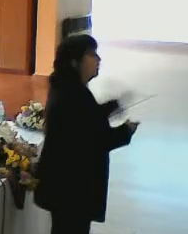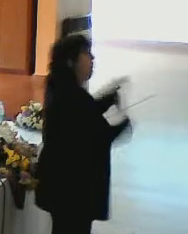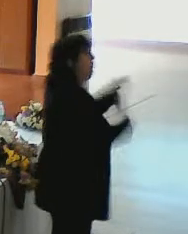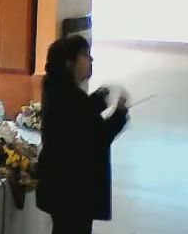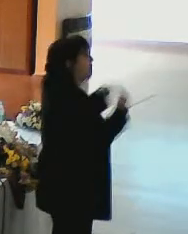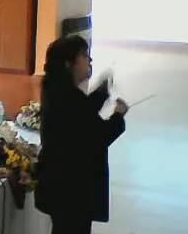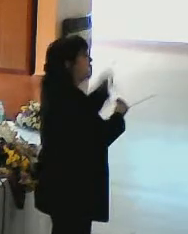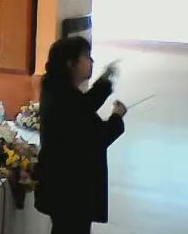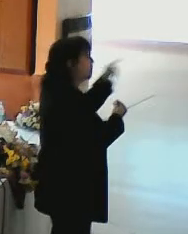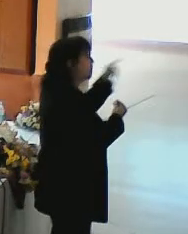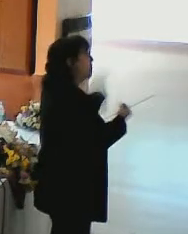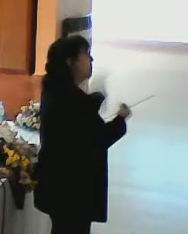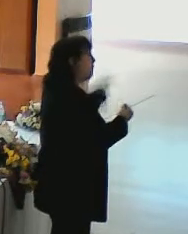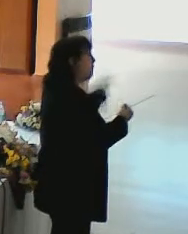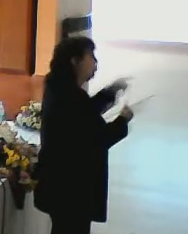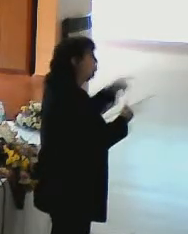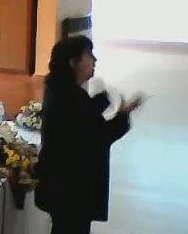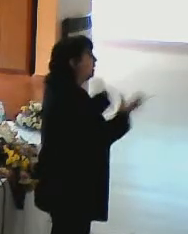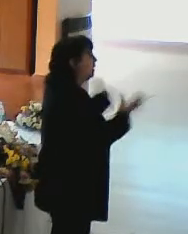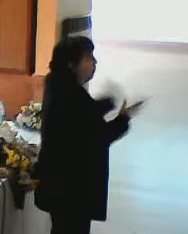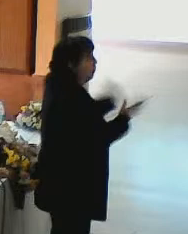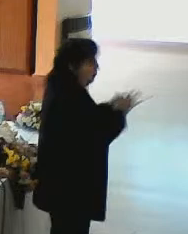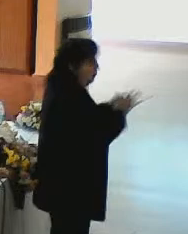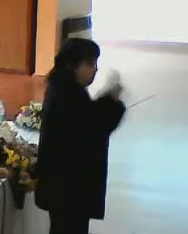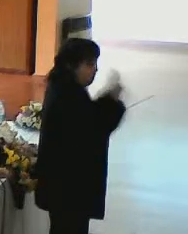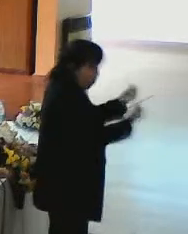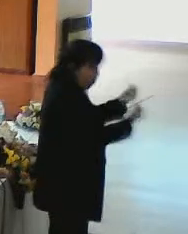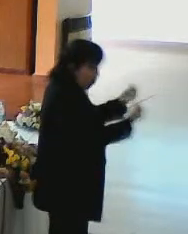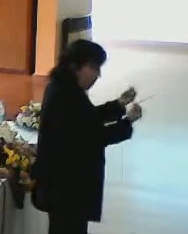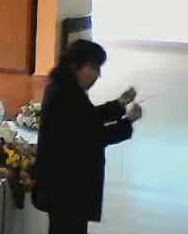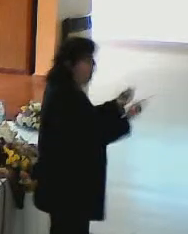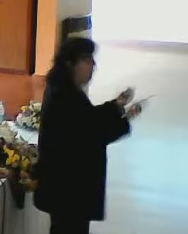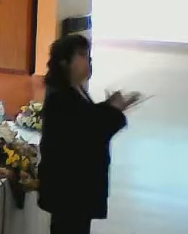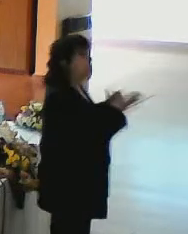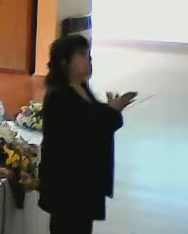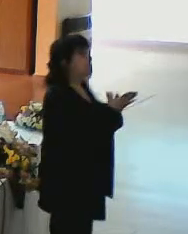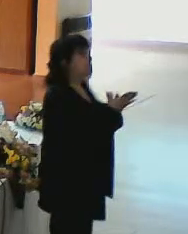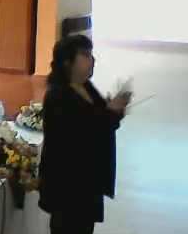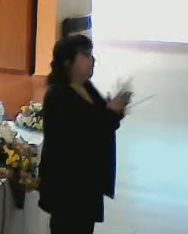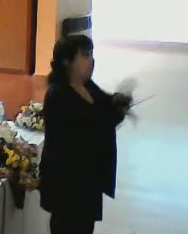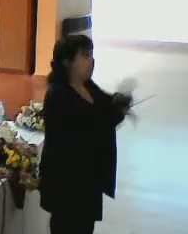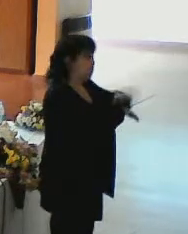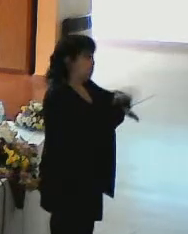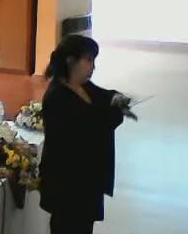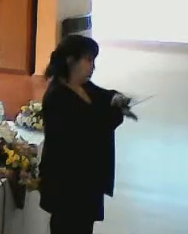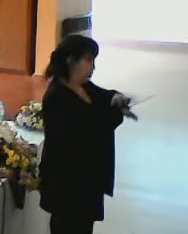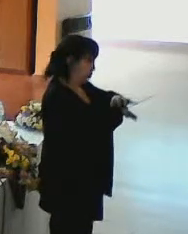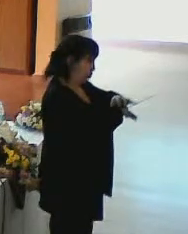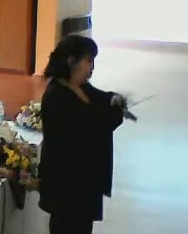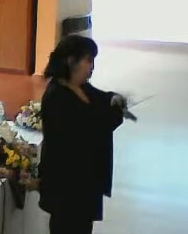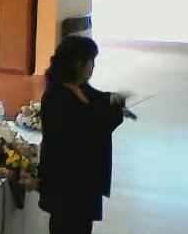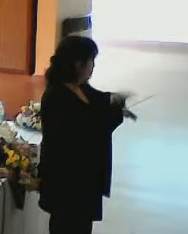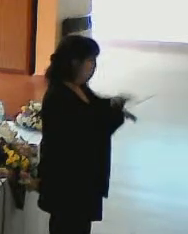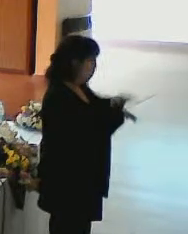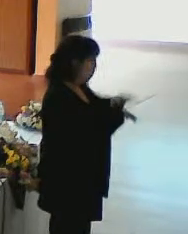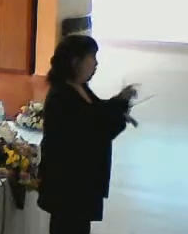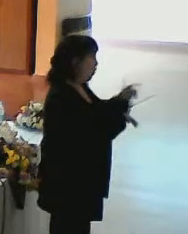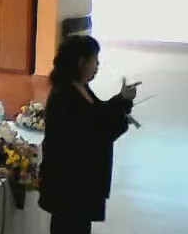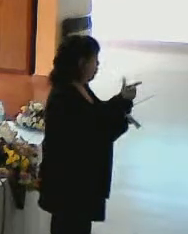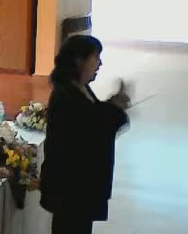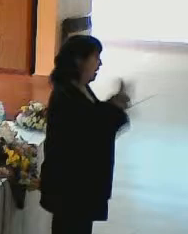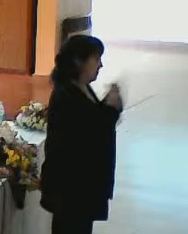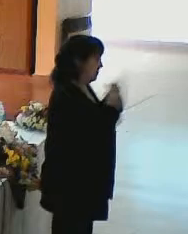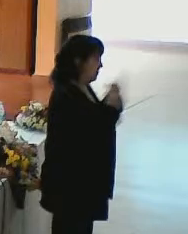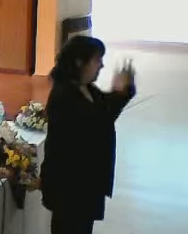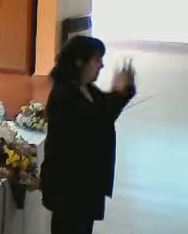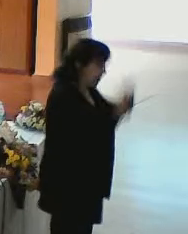tiene, ¿sí?, a este problema? El diagnóstico es siempre clínico. No hay un